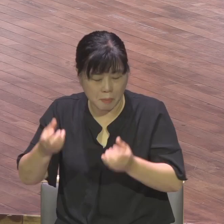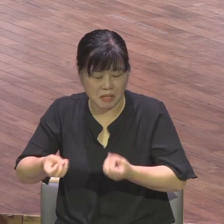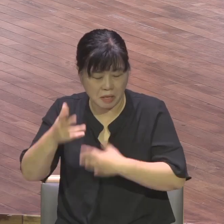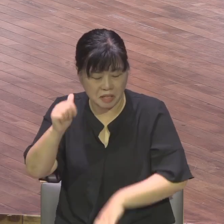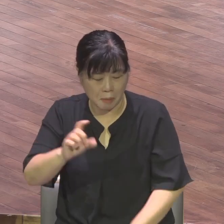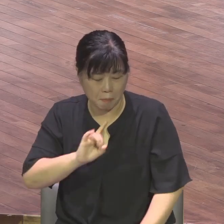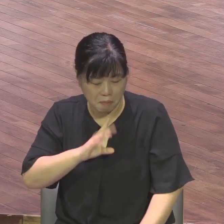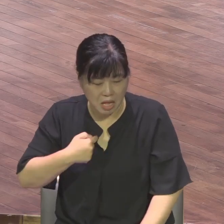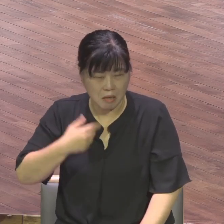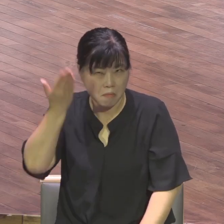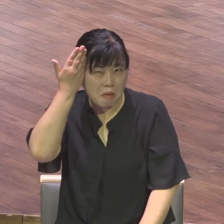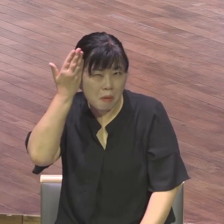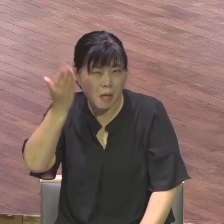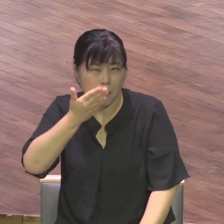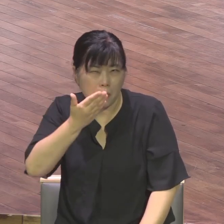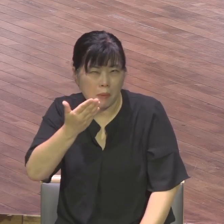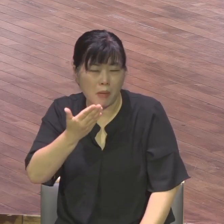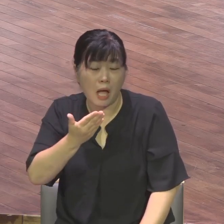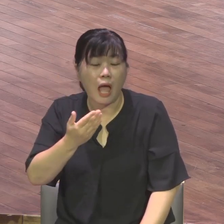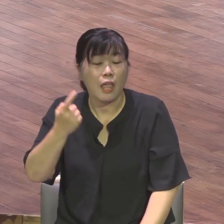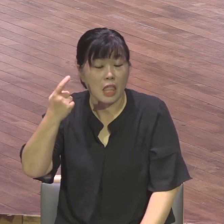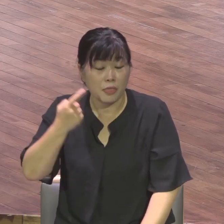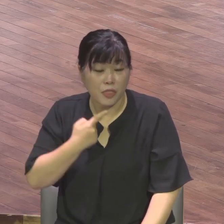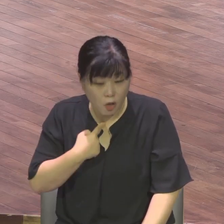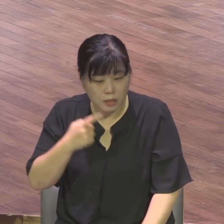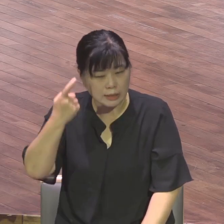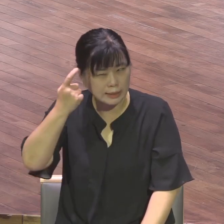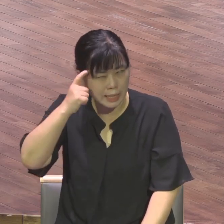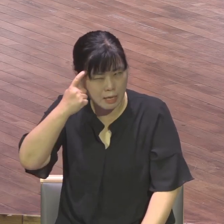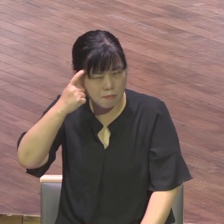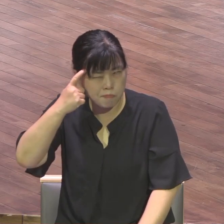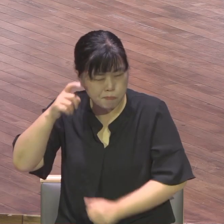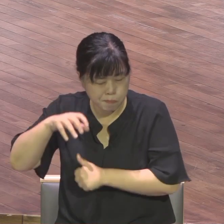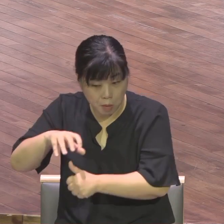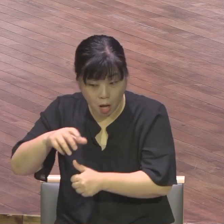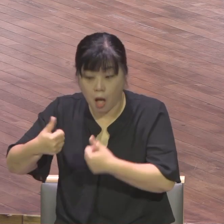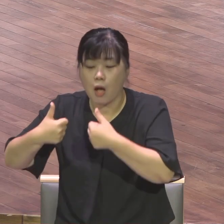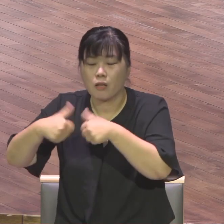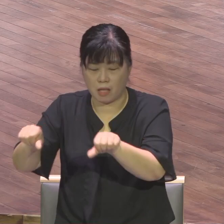하나님의 나라 일은 나 자신의 능력으로 하는